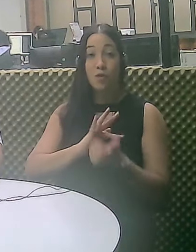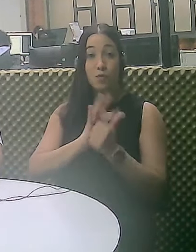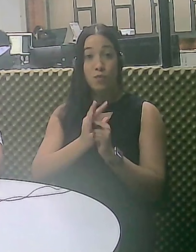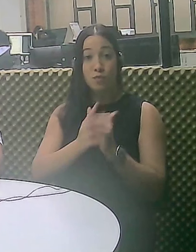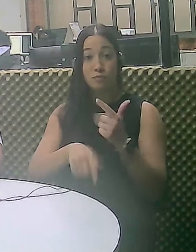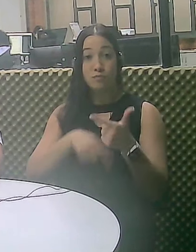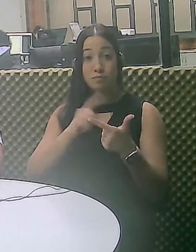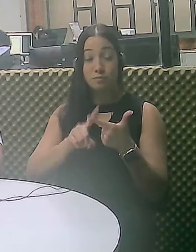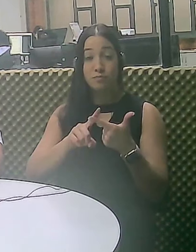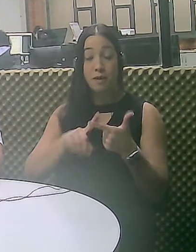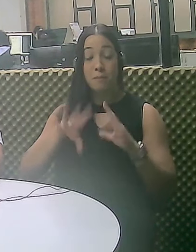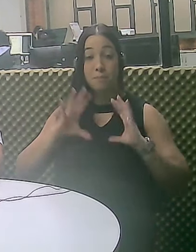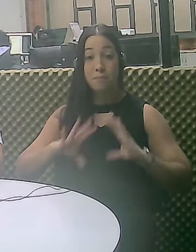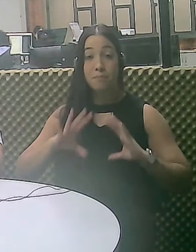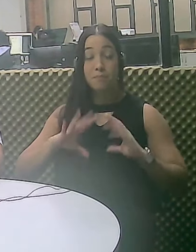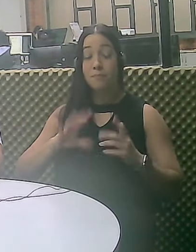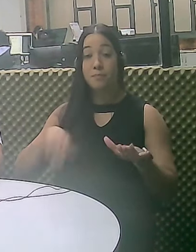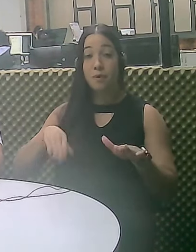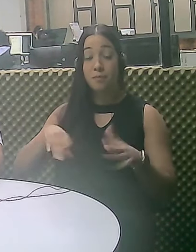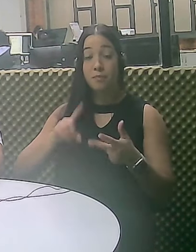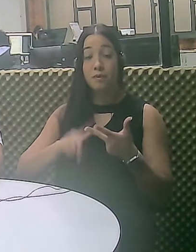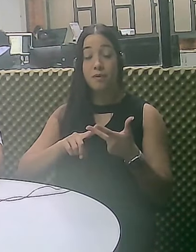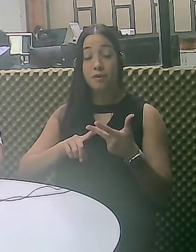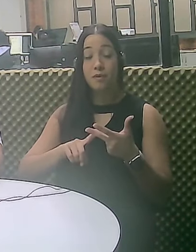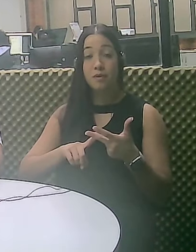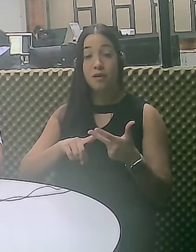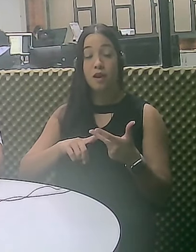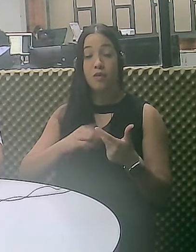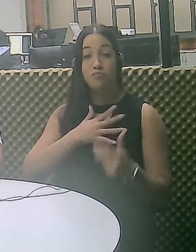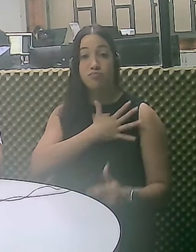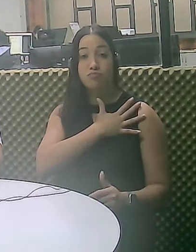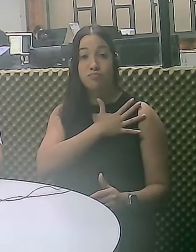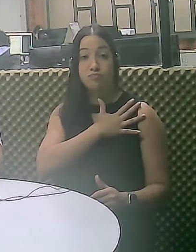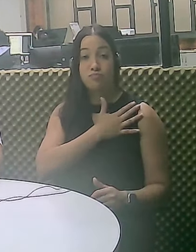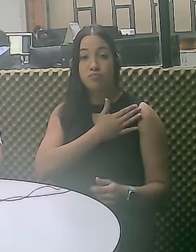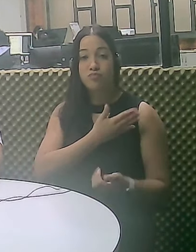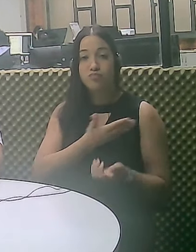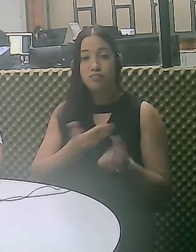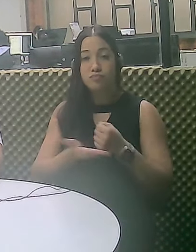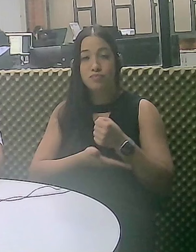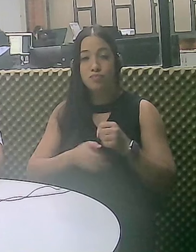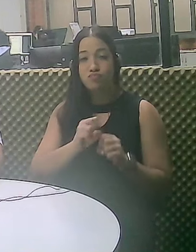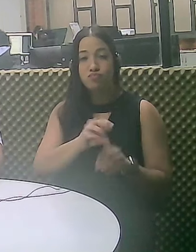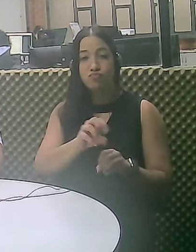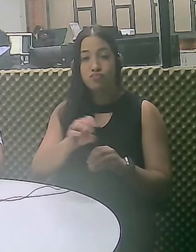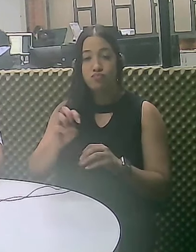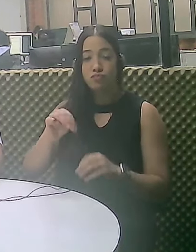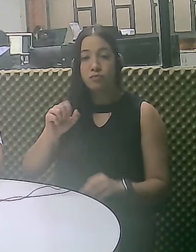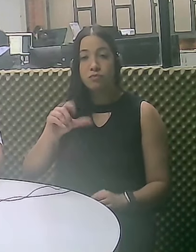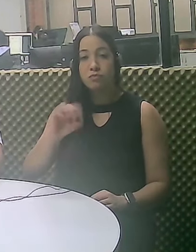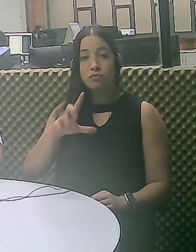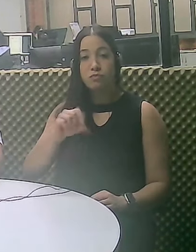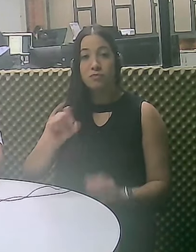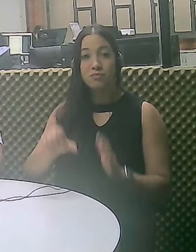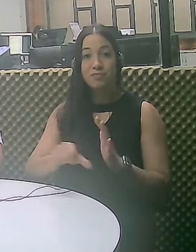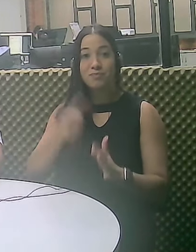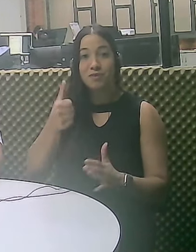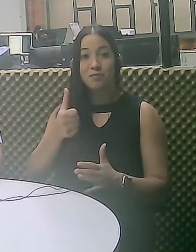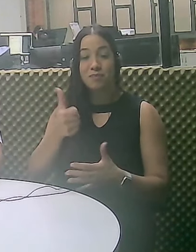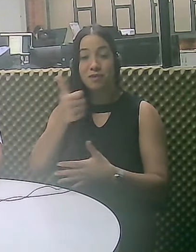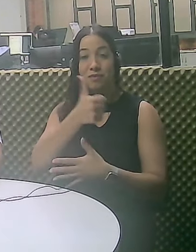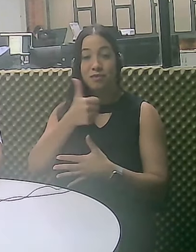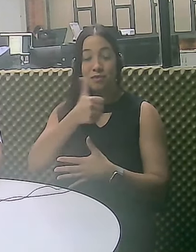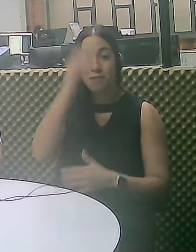Futel, Praia Clube e Exército. Preparado nas escolinhas da Futel, Marco Túlio Silva é o primeiro colocado no